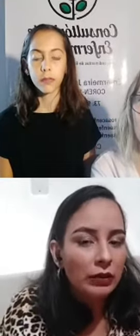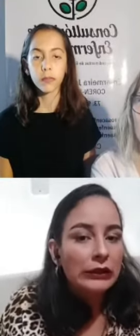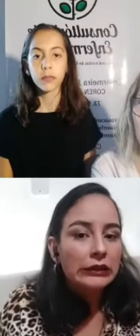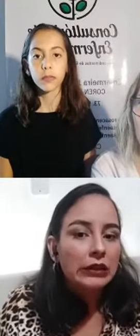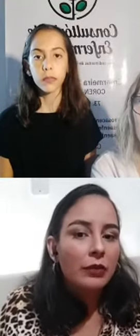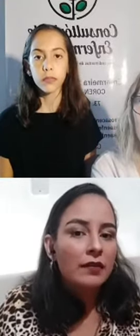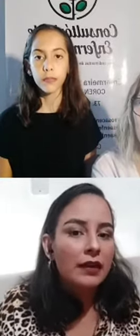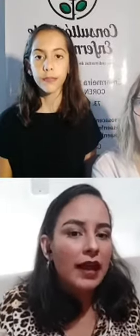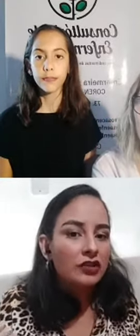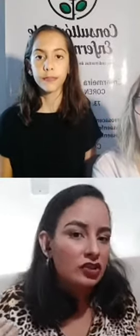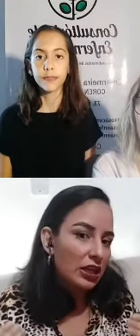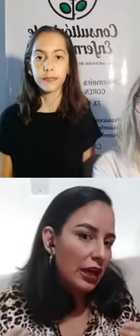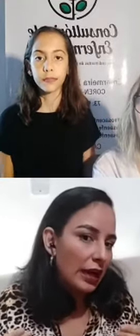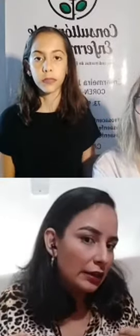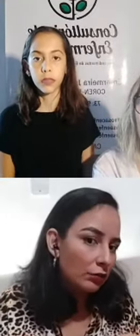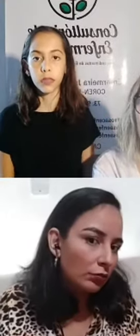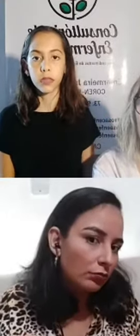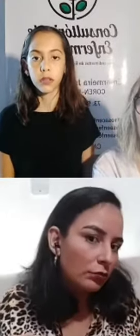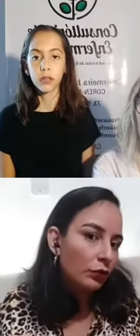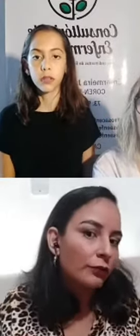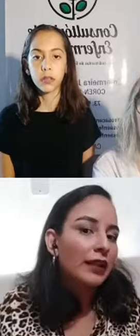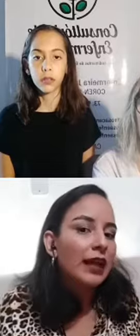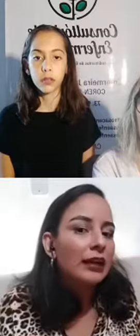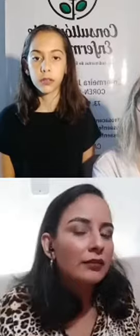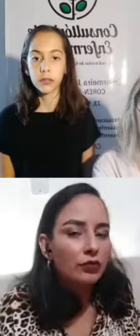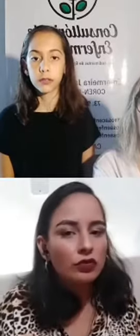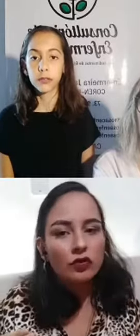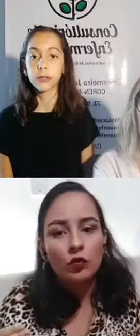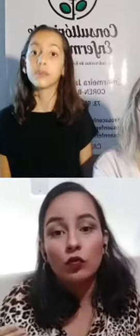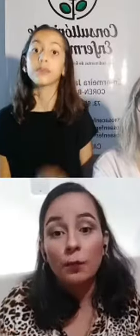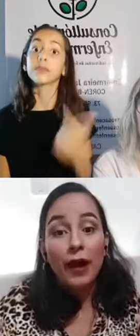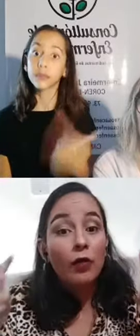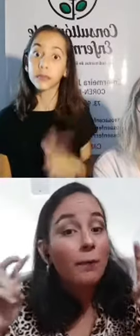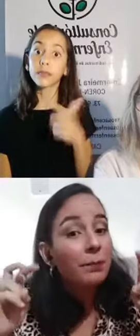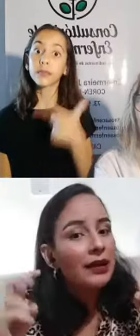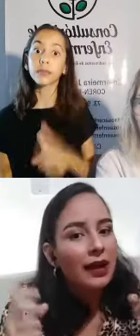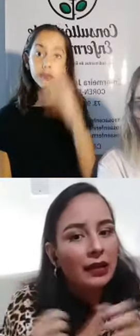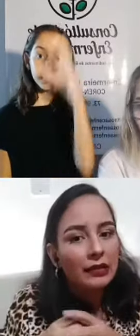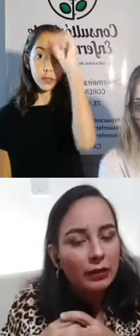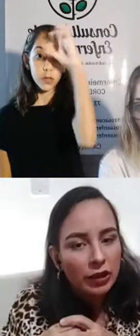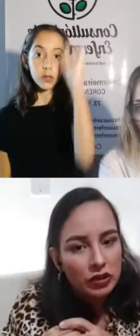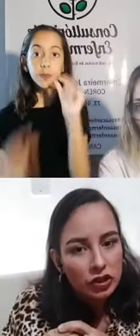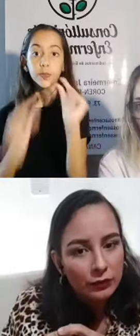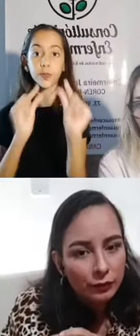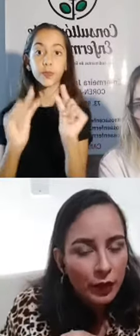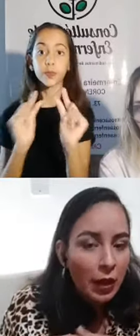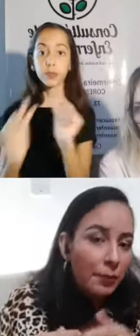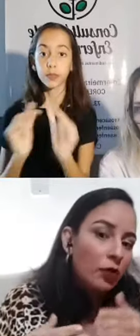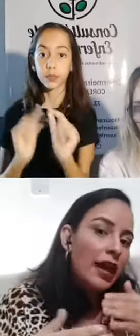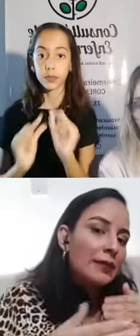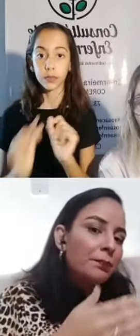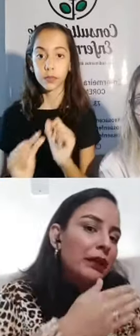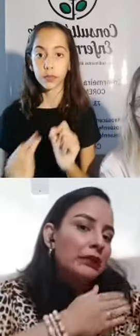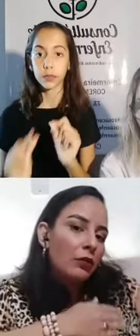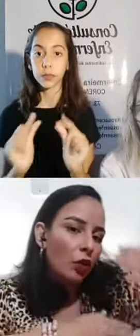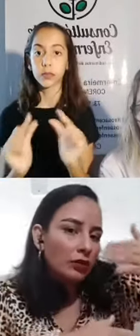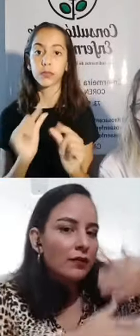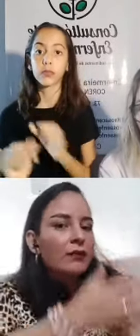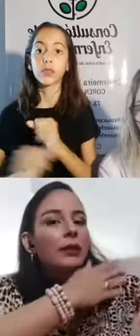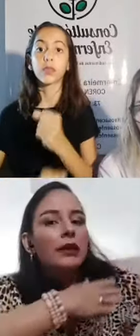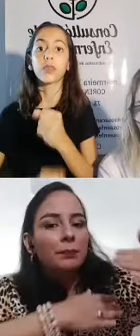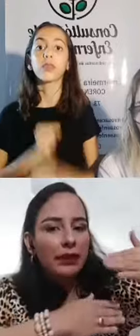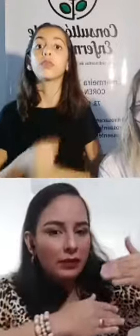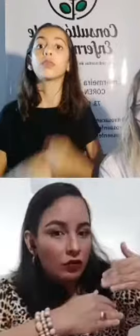condição? Então, assim, a gente tem caído num fatalismo de discurso para cumprir calendário letivo, porque aí tem